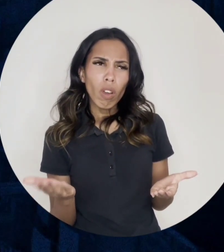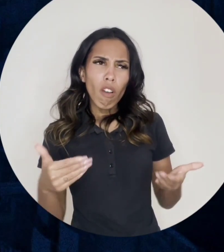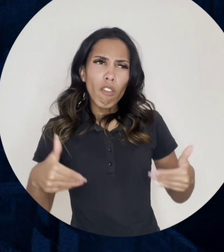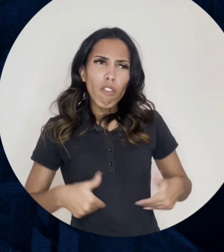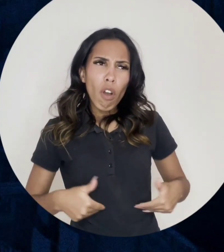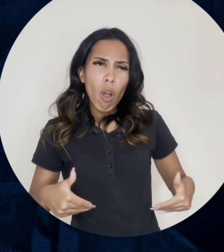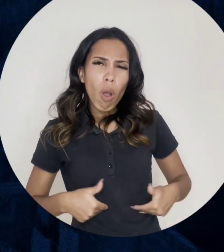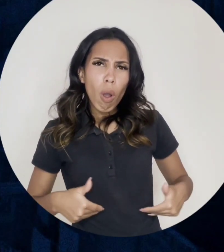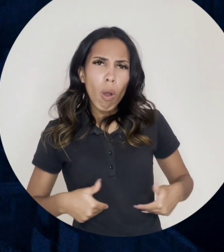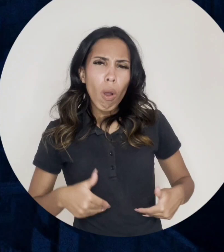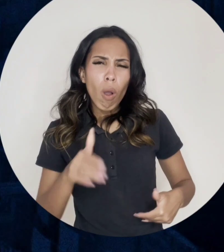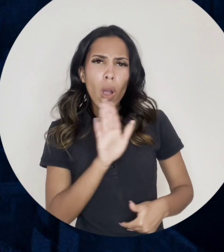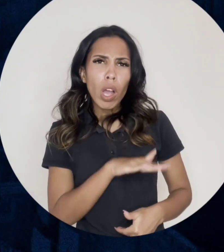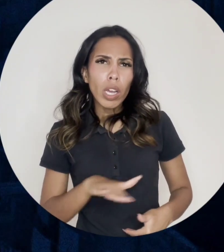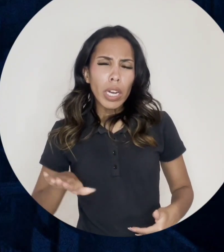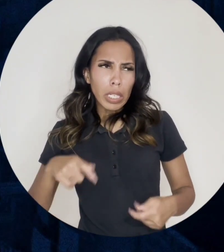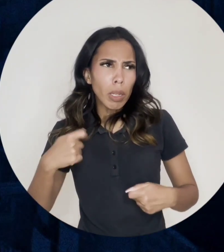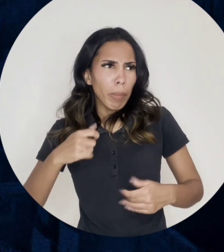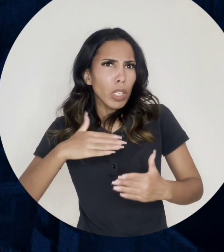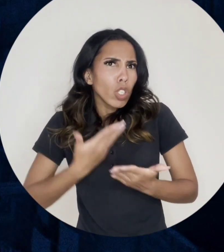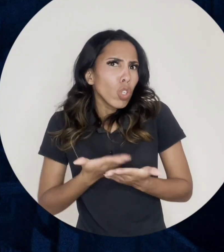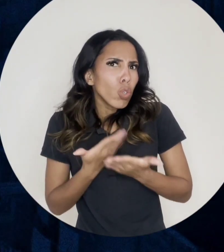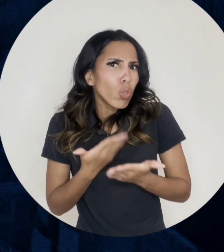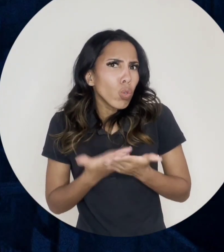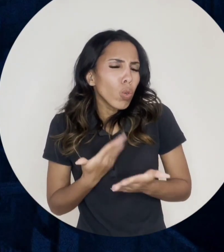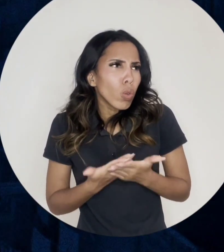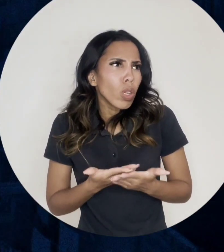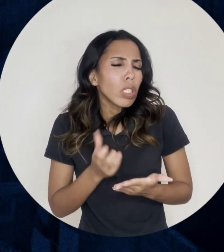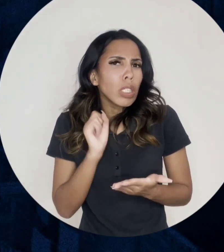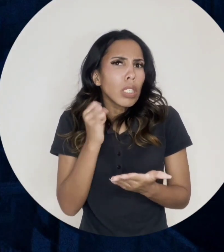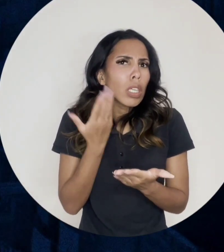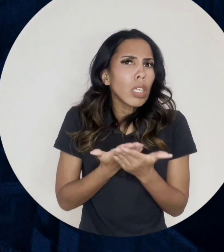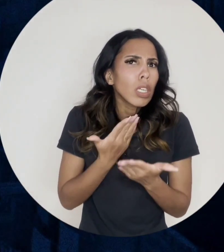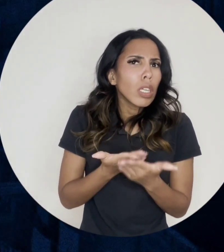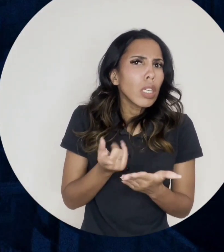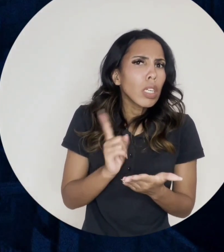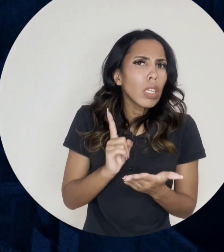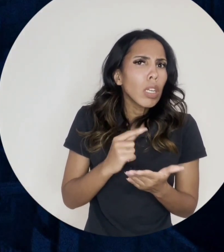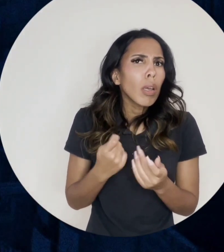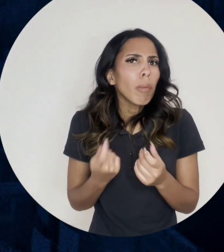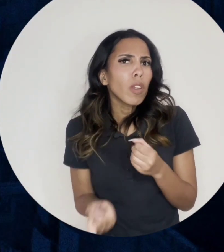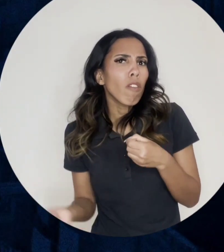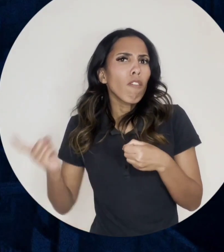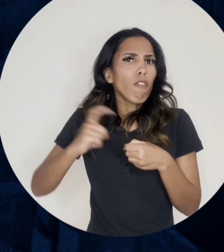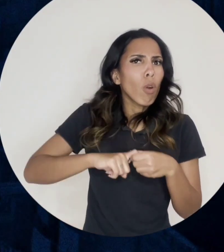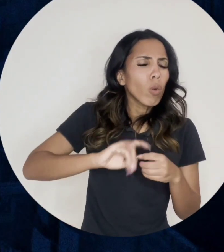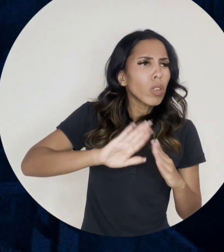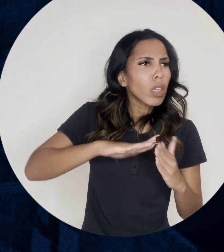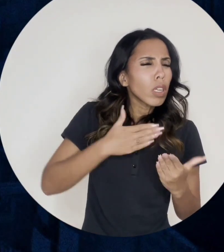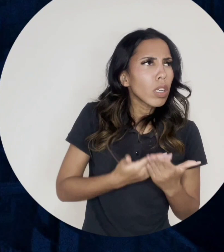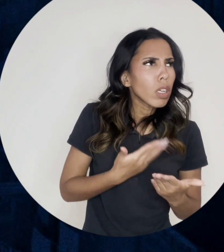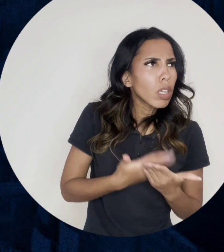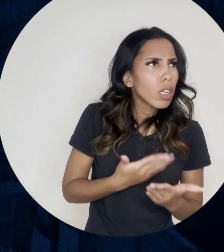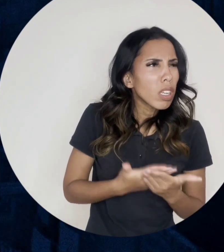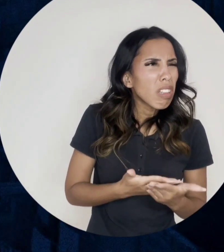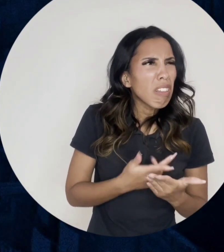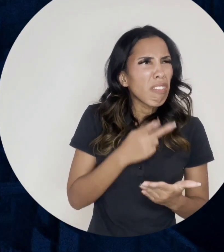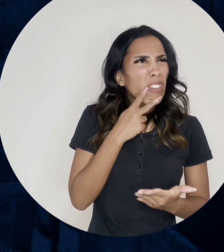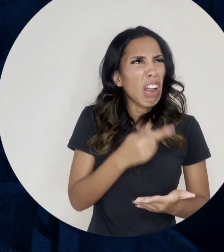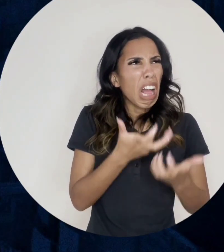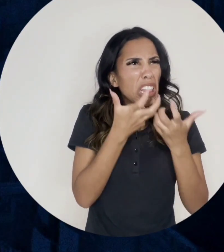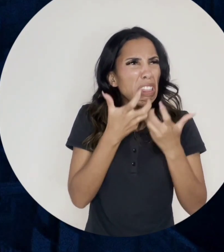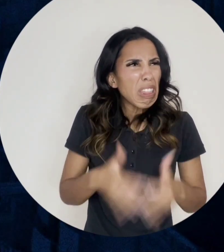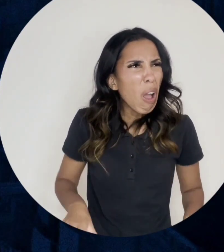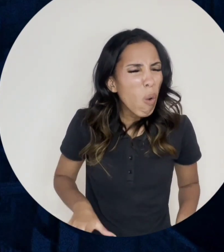A criança tem que estar estudando. Se não está estudando, tem que voltar para a escola para poder. E está dizendo que não